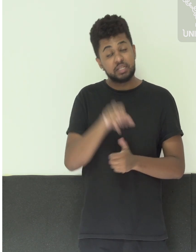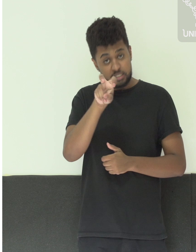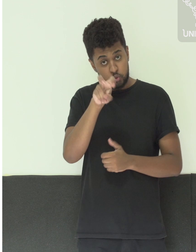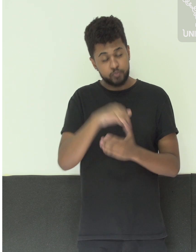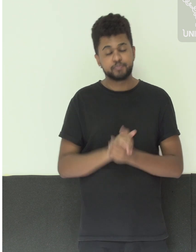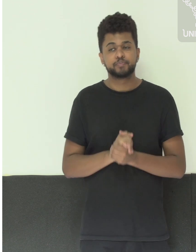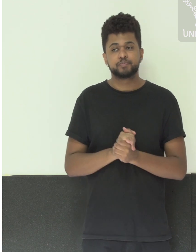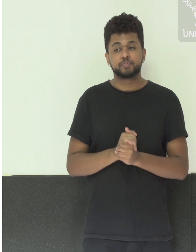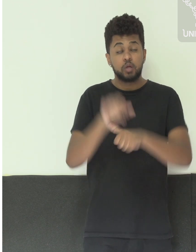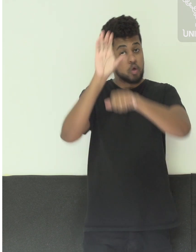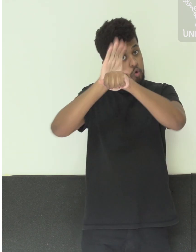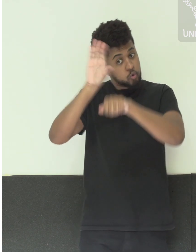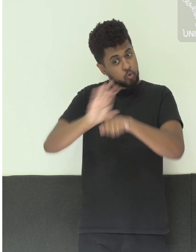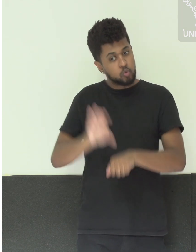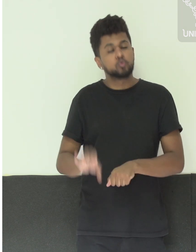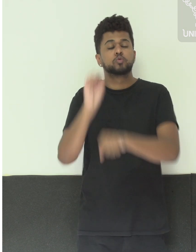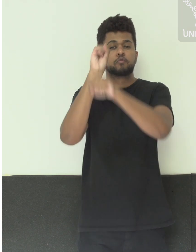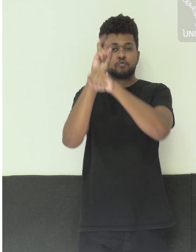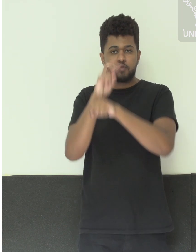5. Dos cursos e vagas.